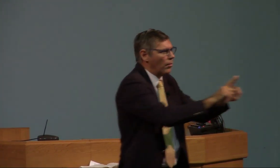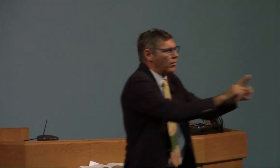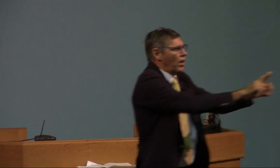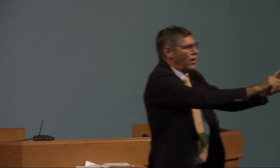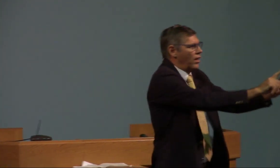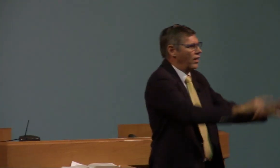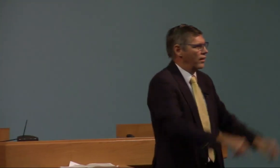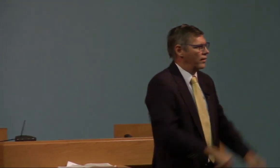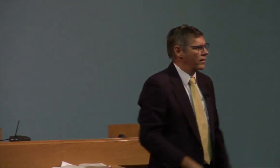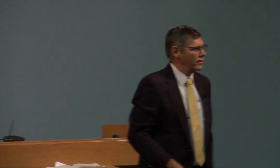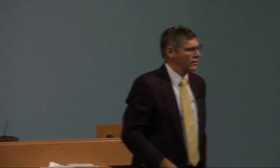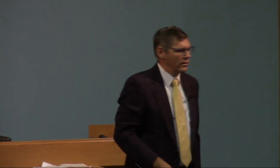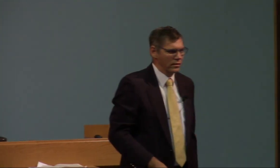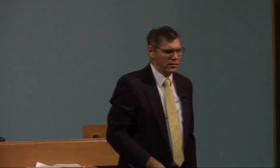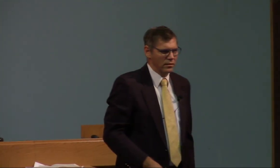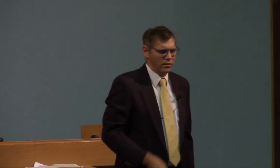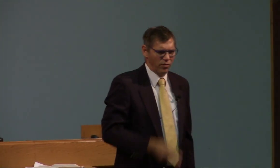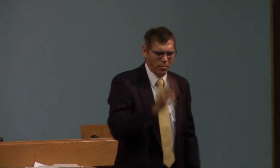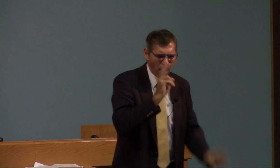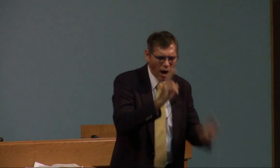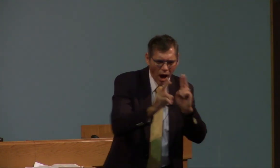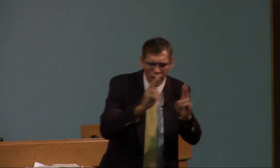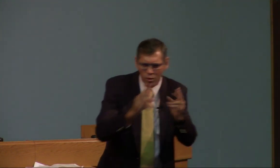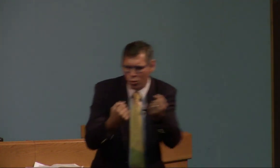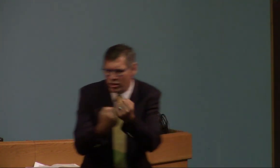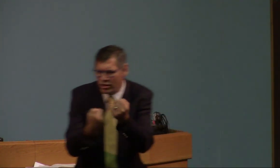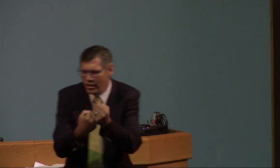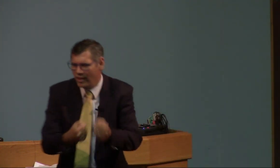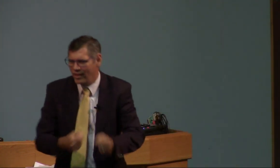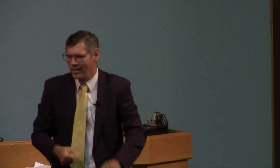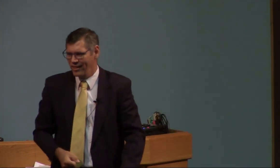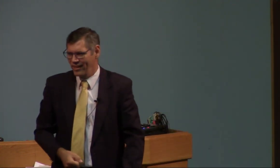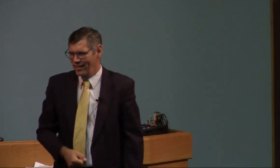gaan. Vir mekaar te ondersteun.